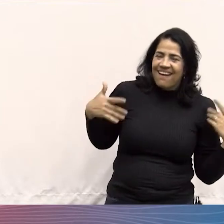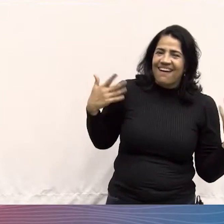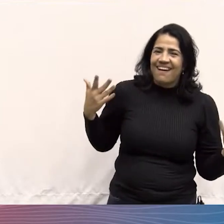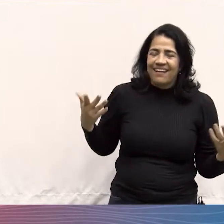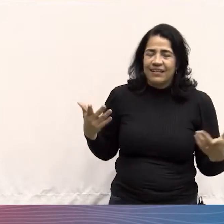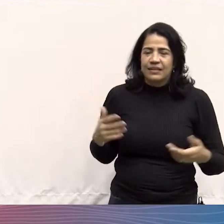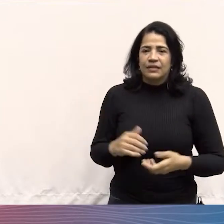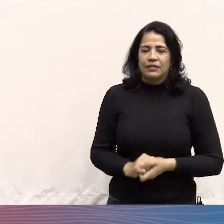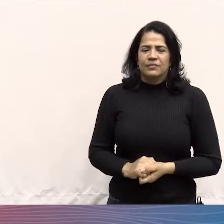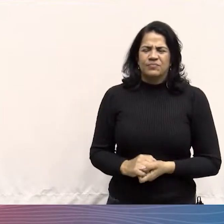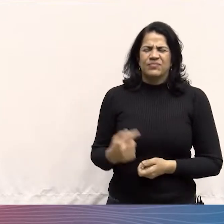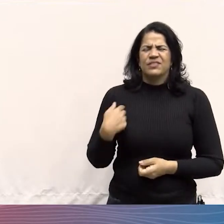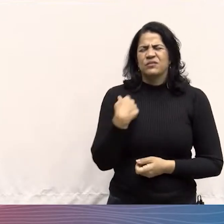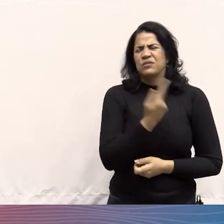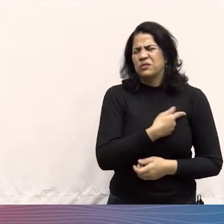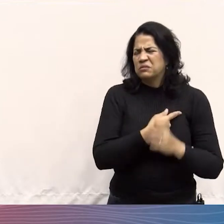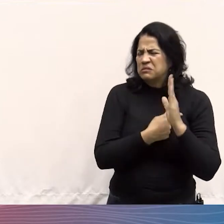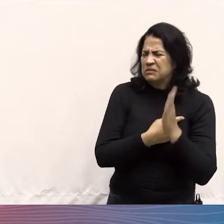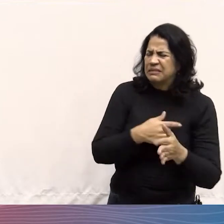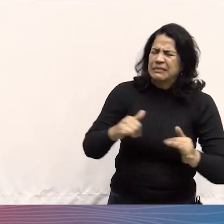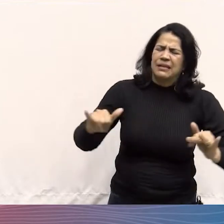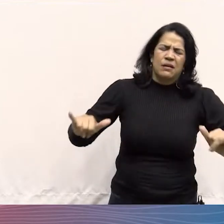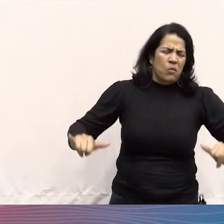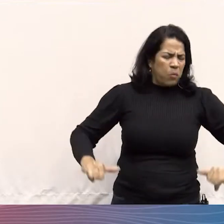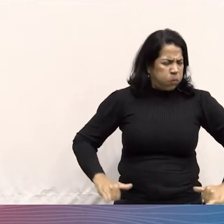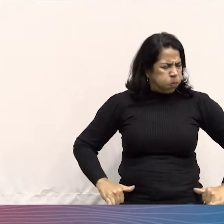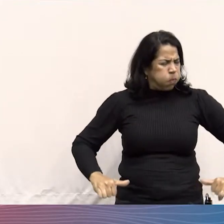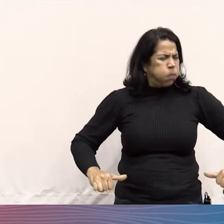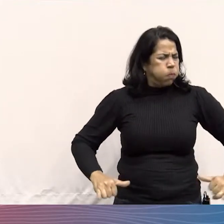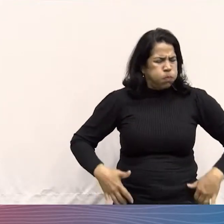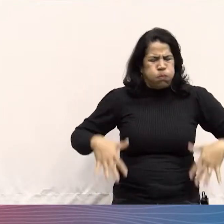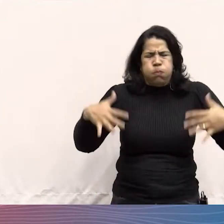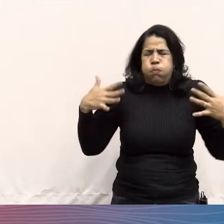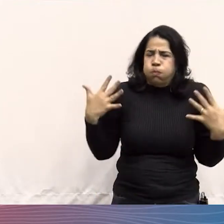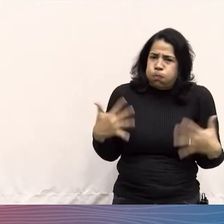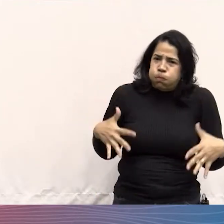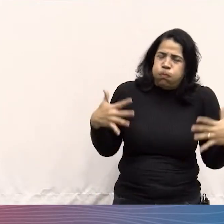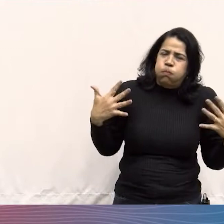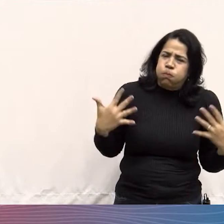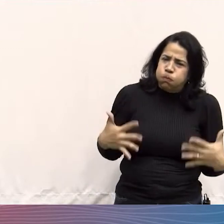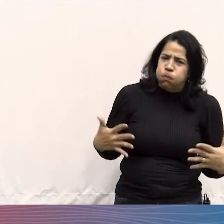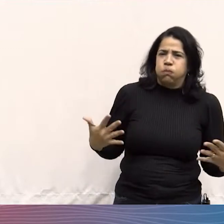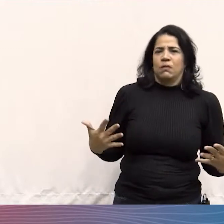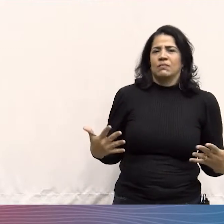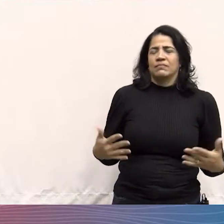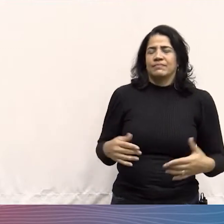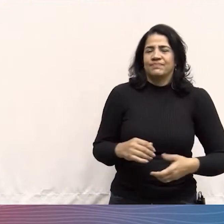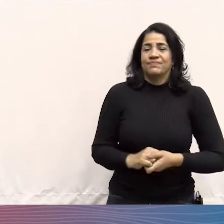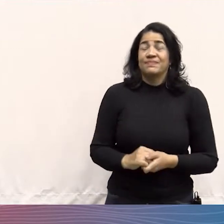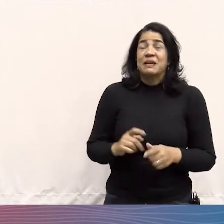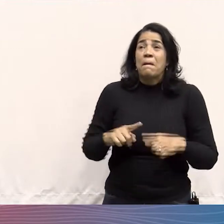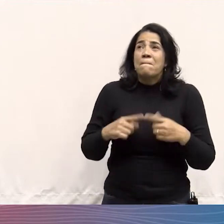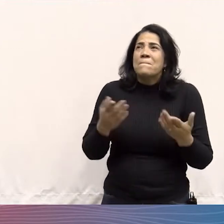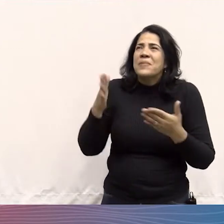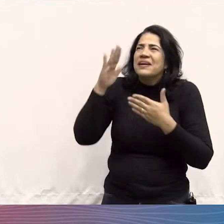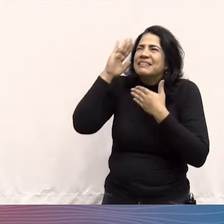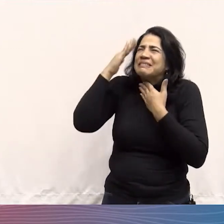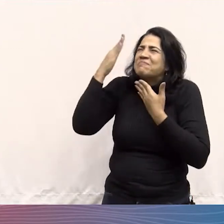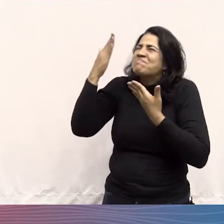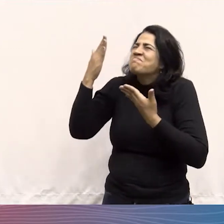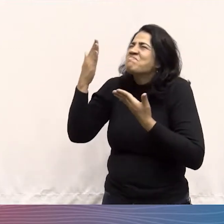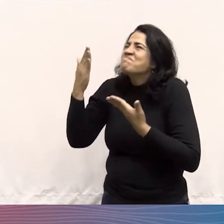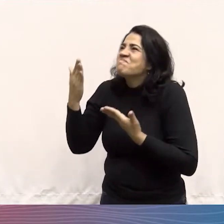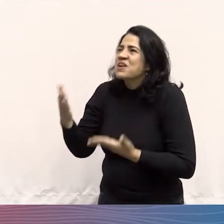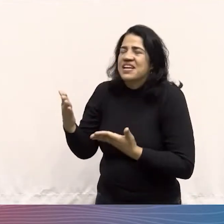Nós sofremos demais, não é verdade, com esses governos malucos aí. Mas graças ao Senhor, um dia vai